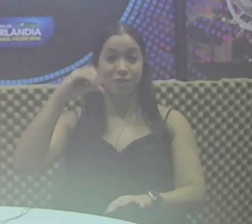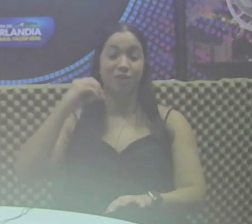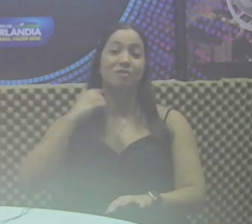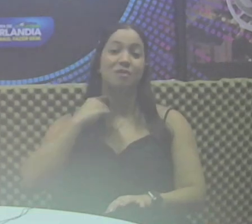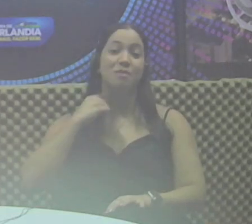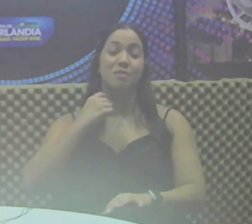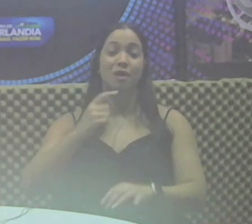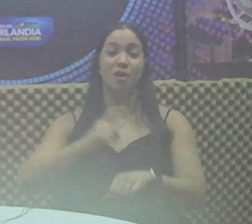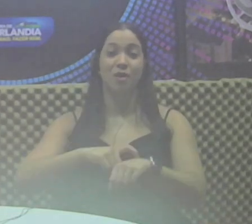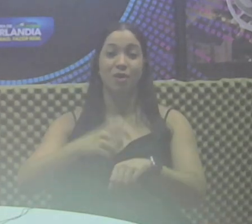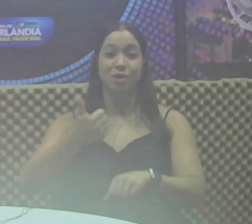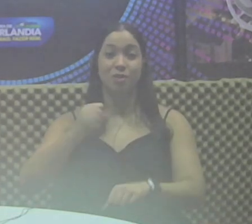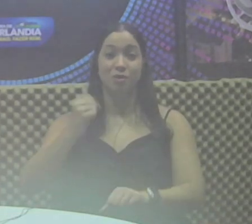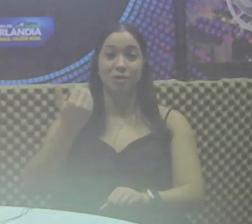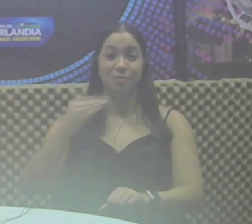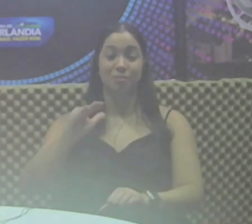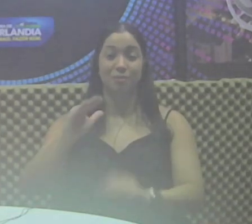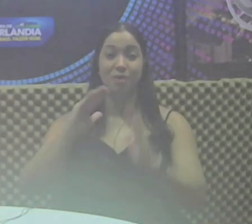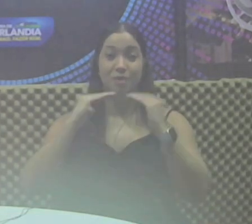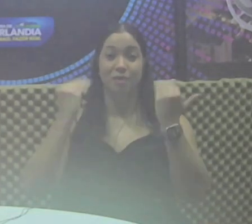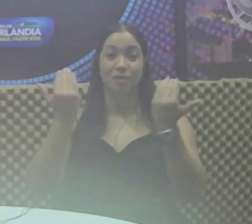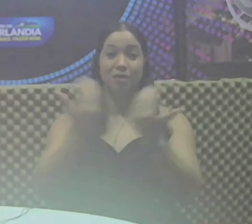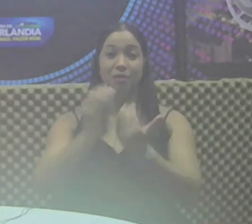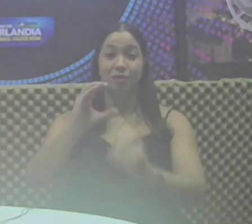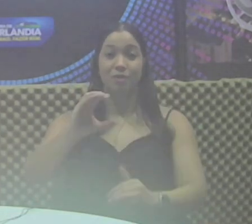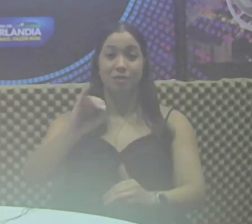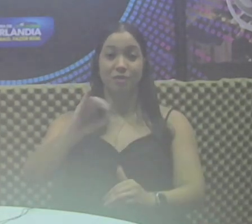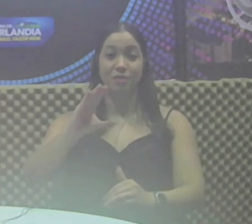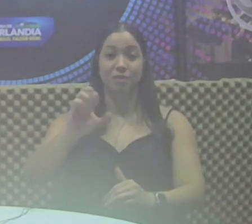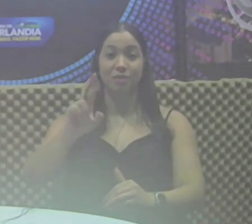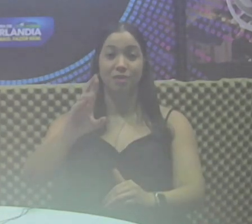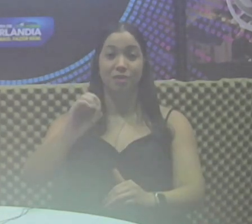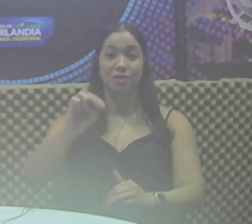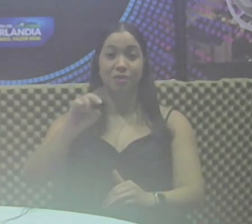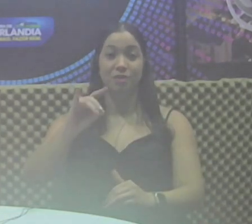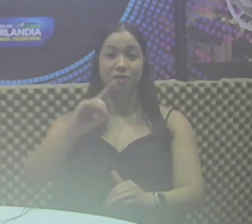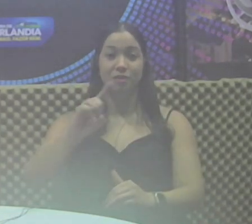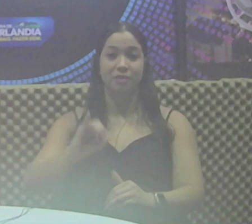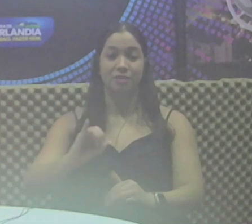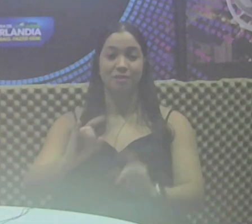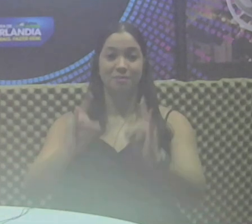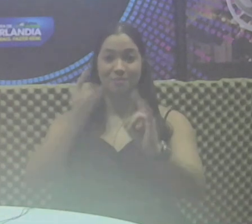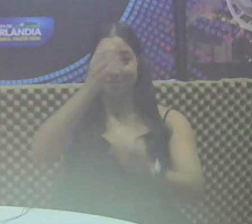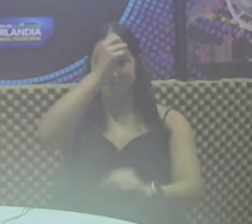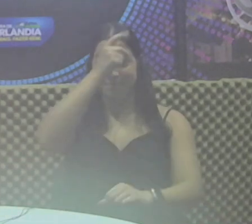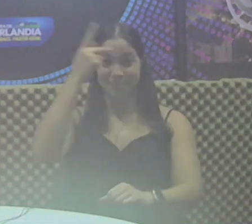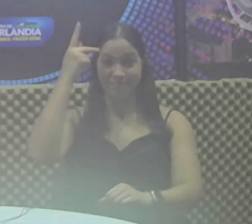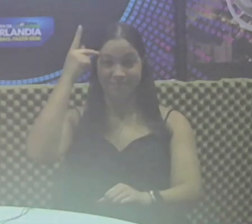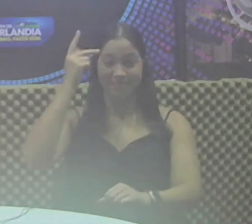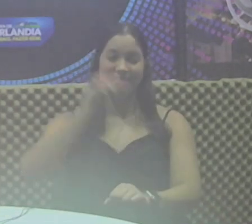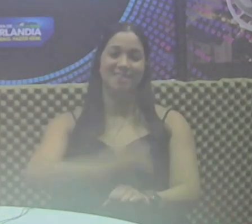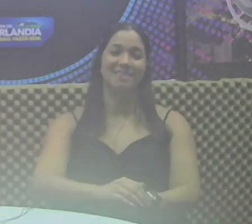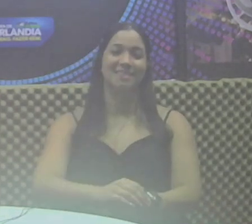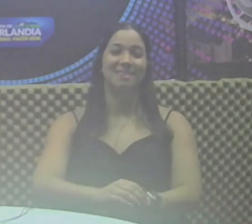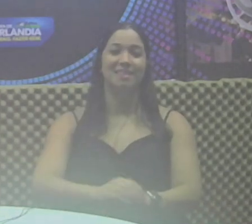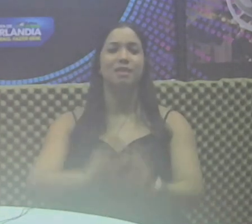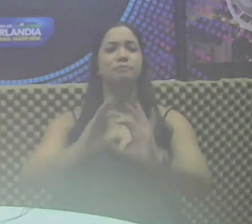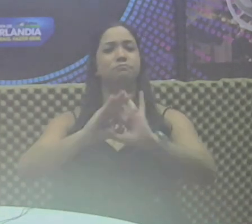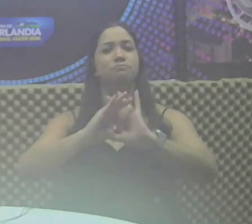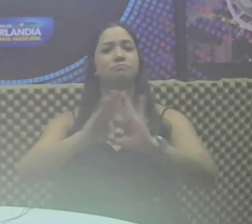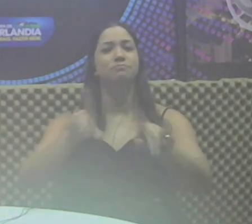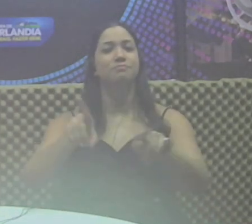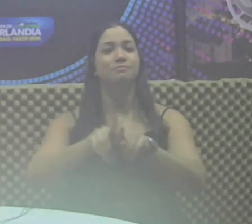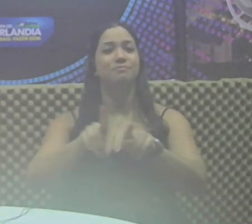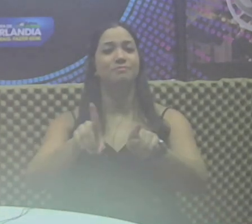às 18h30, no Auditório Cícero Diniz, aqui no Centro Administrativo Municipal. Também está disponível na página